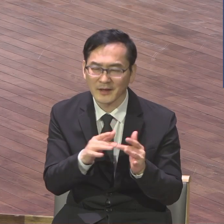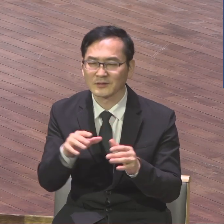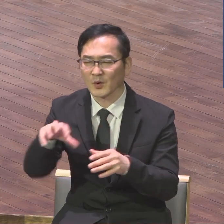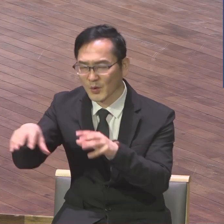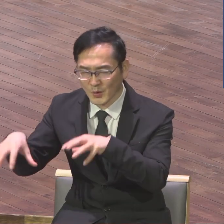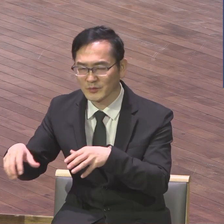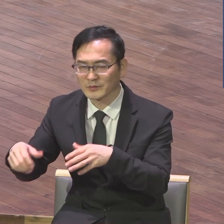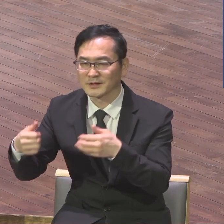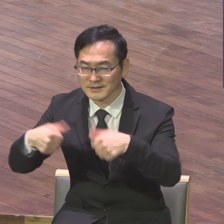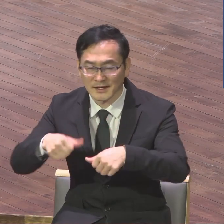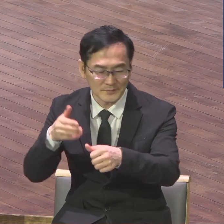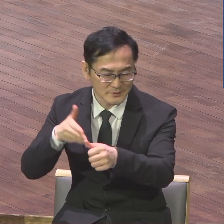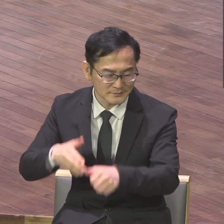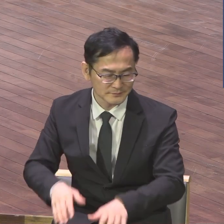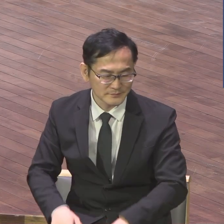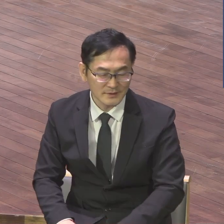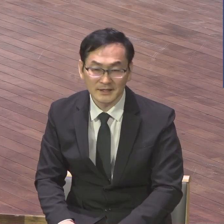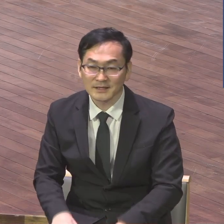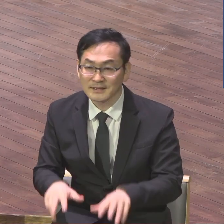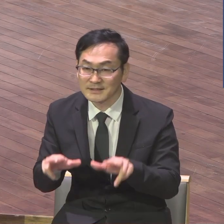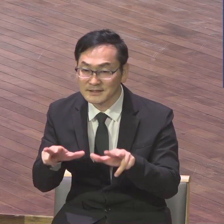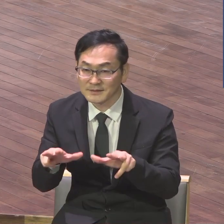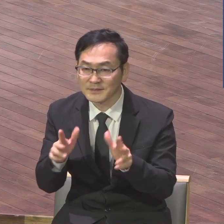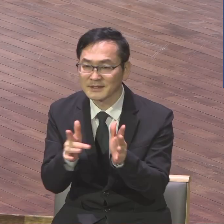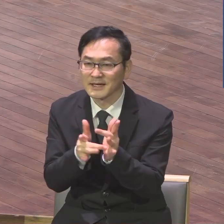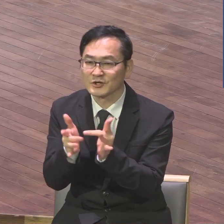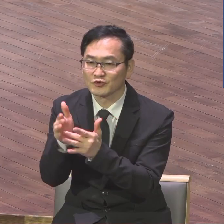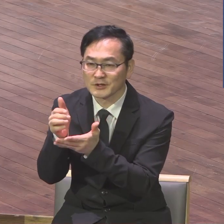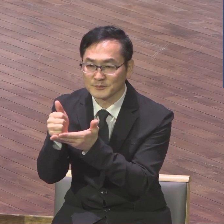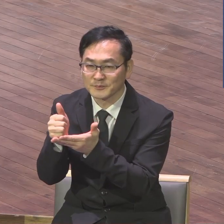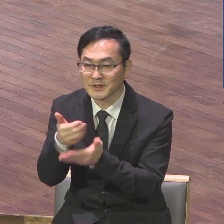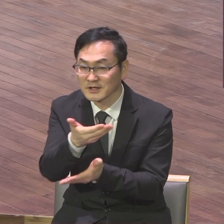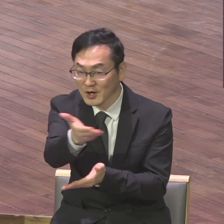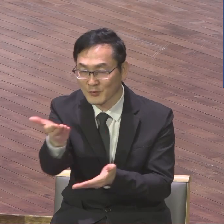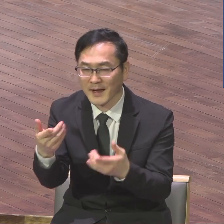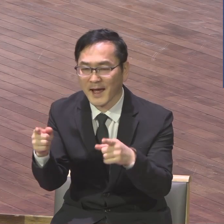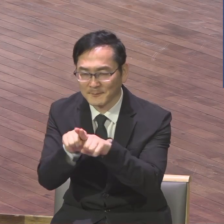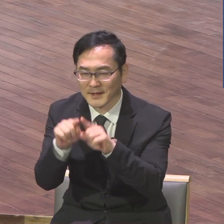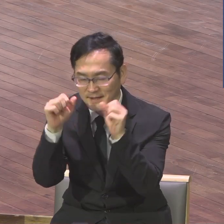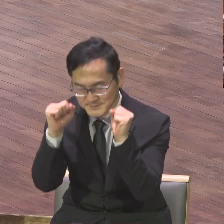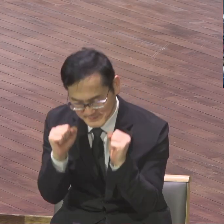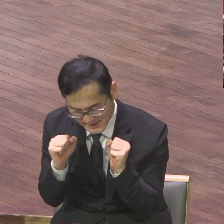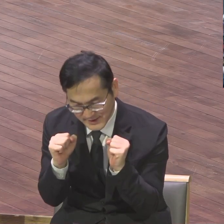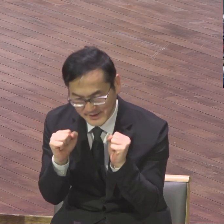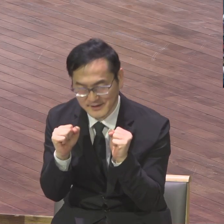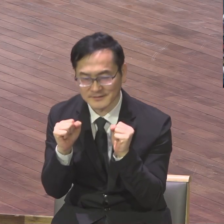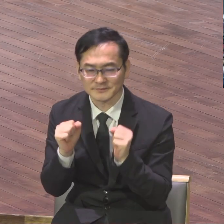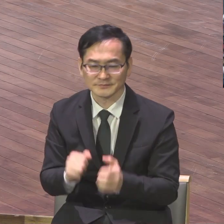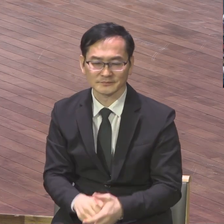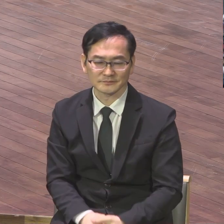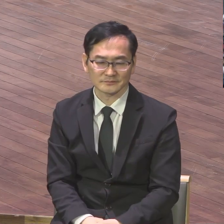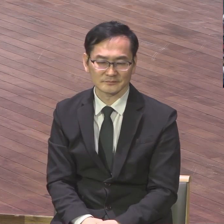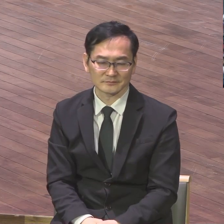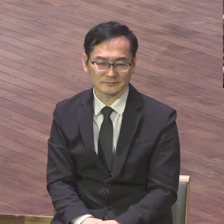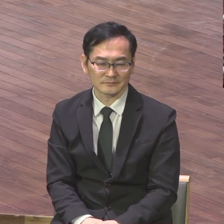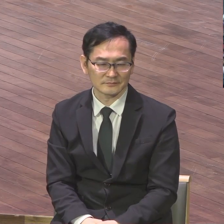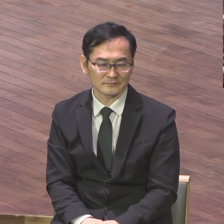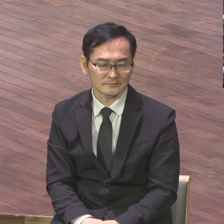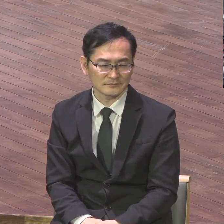인사합시다. 지금 예수님은 성도님과 함께 계십니다.